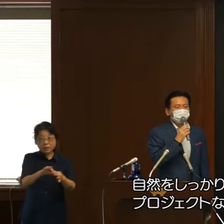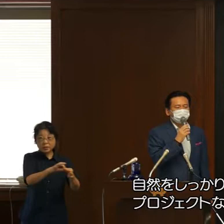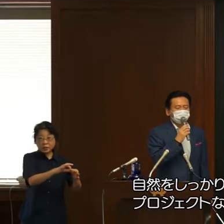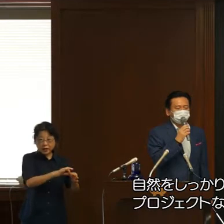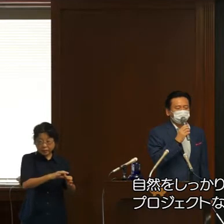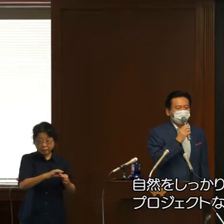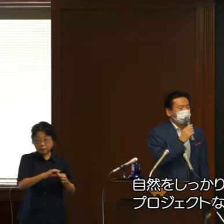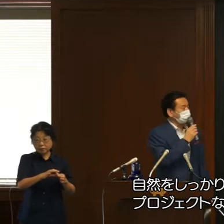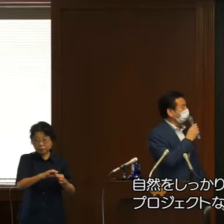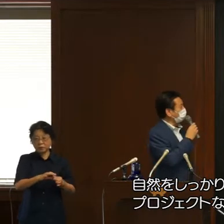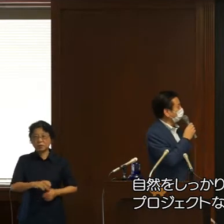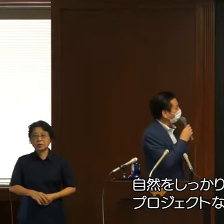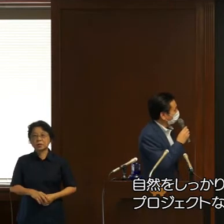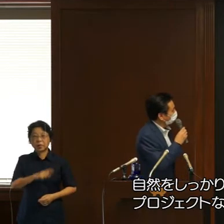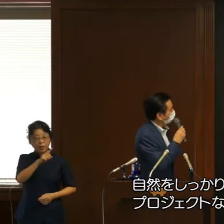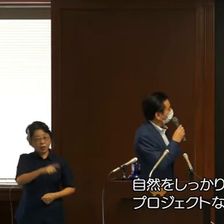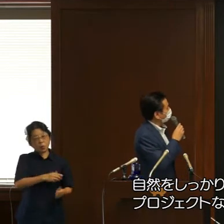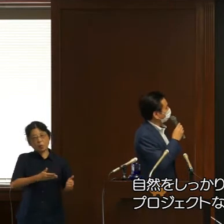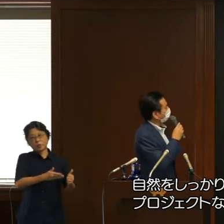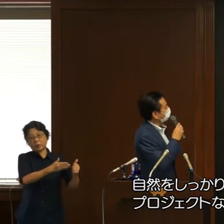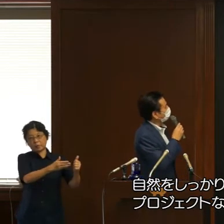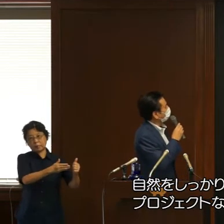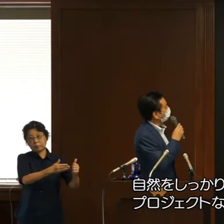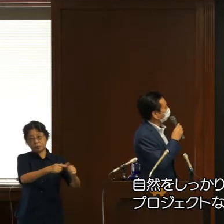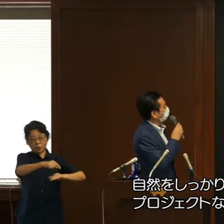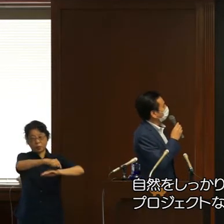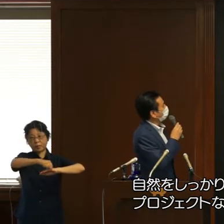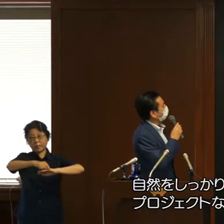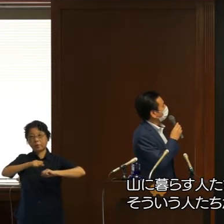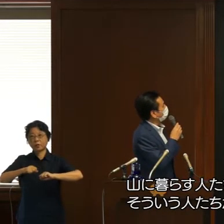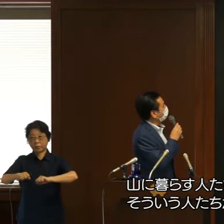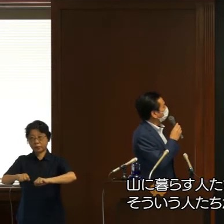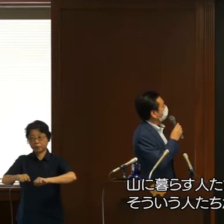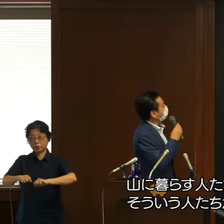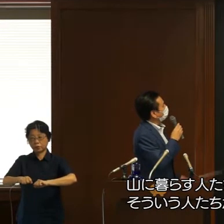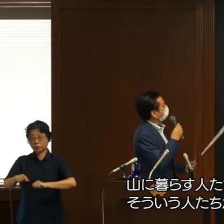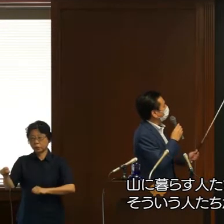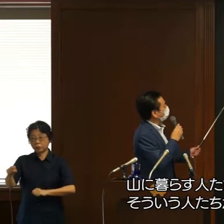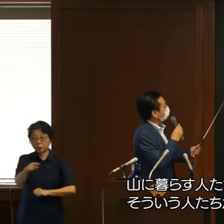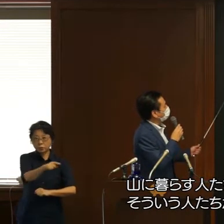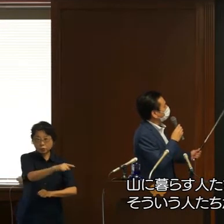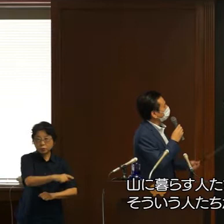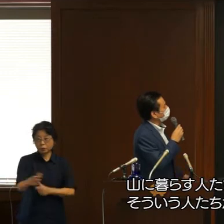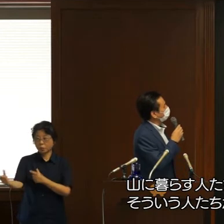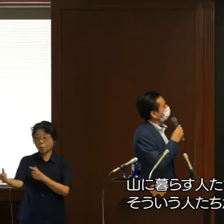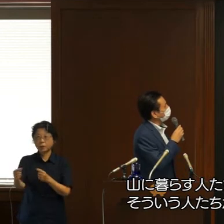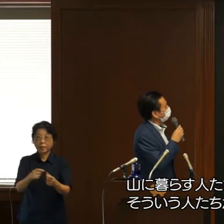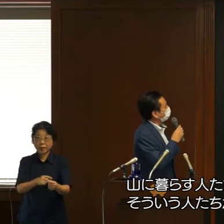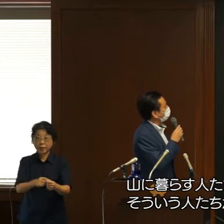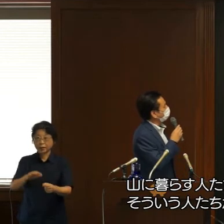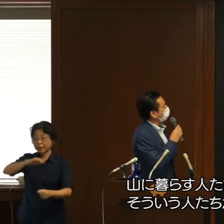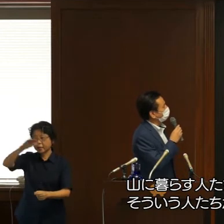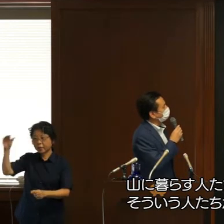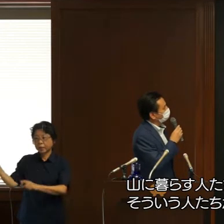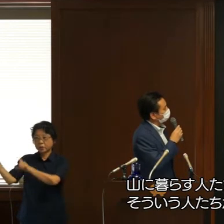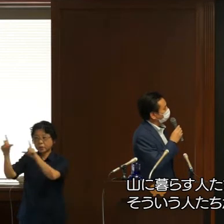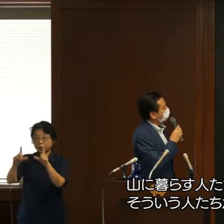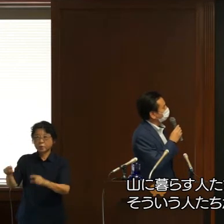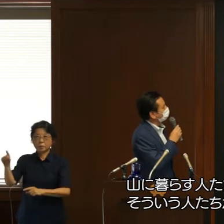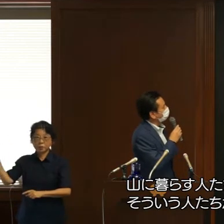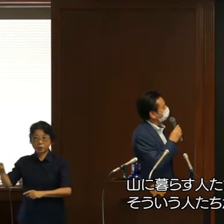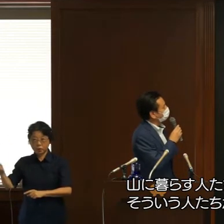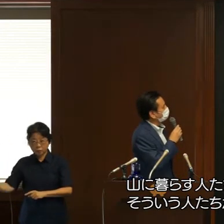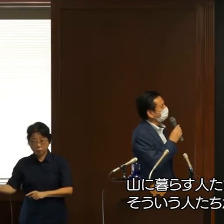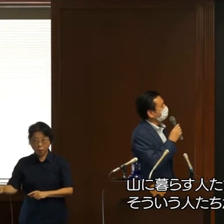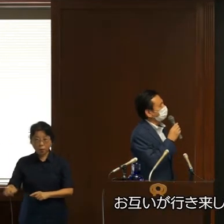自然をしっかりと大切にしようというプロジェクトなんですけれども、でお互いに山に暮らす人たち、海川で営む人たち、